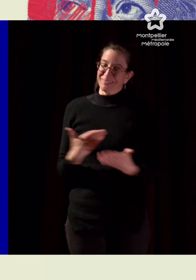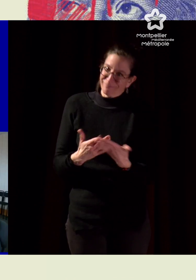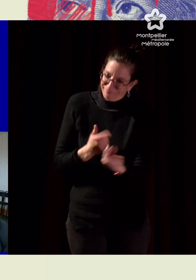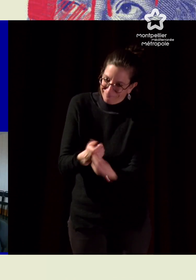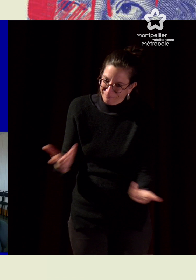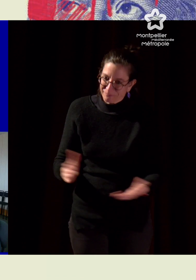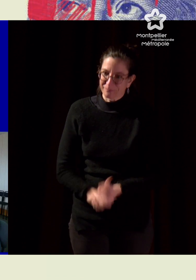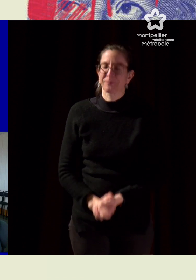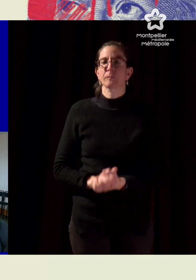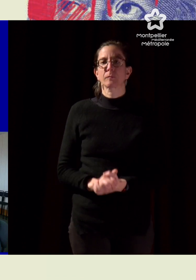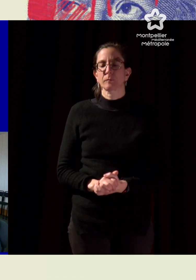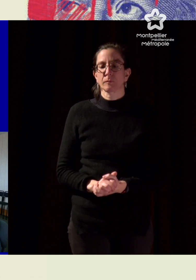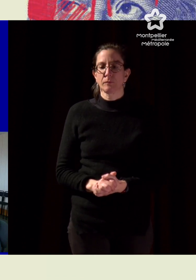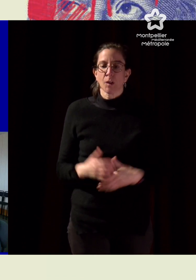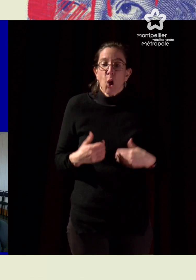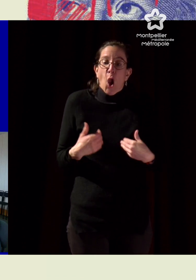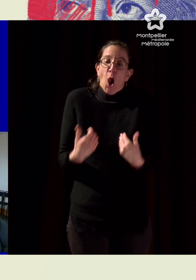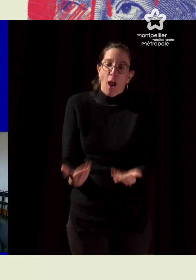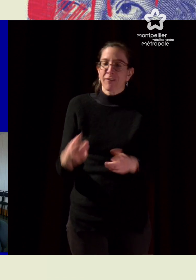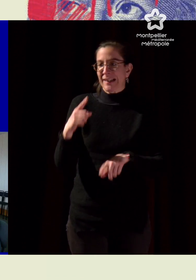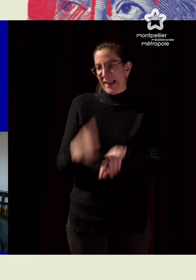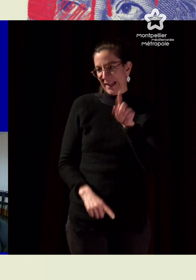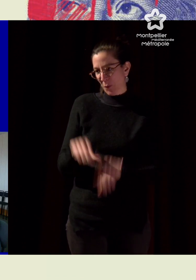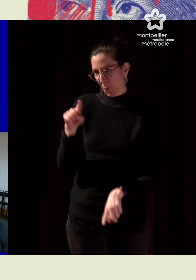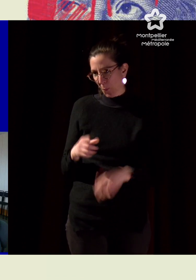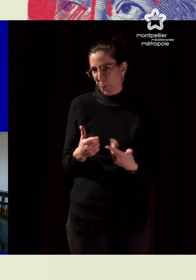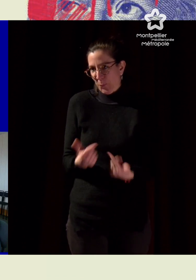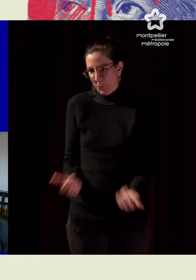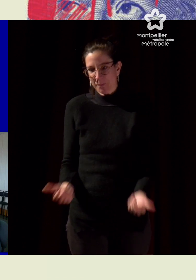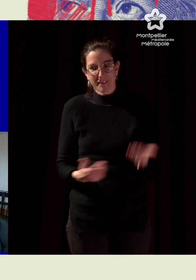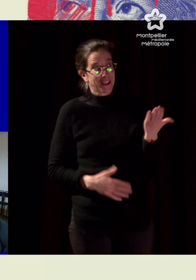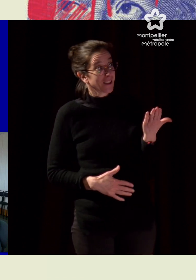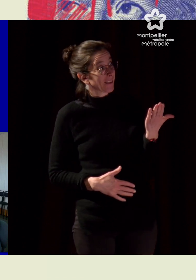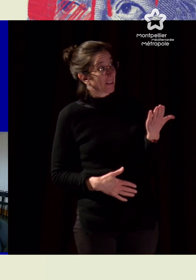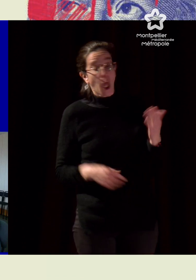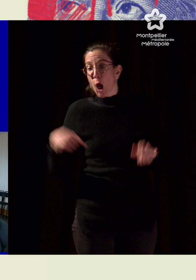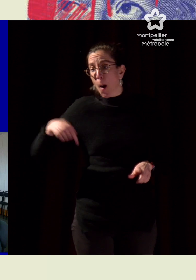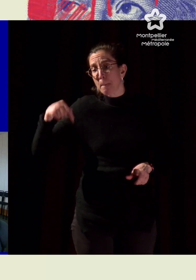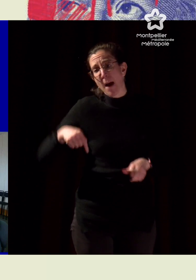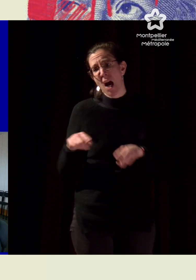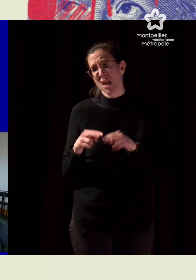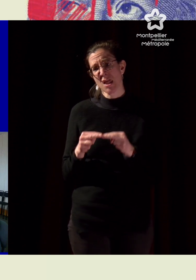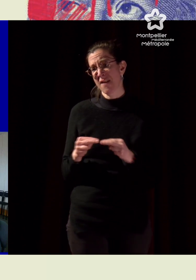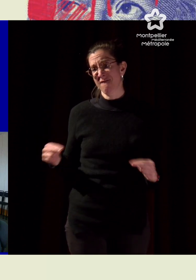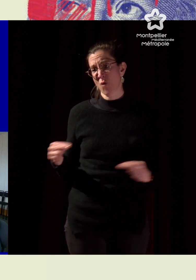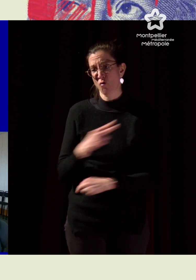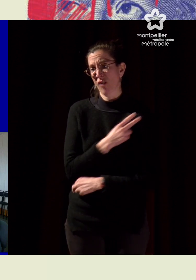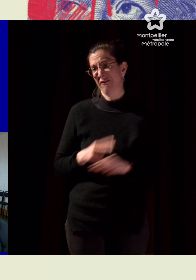Donc, on donne les tours Eiffel, etc. Là, vous voyez, en bas, on est juste au niveau d'un chef de